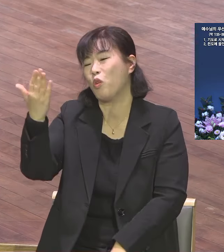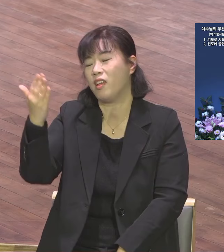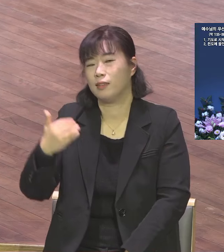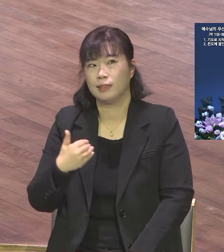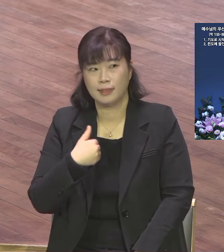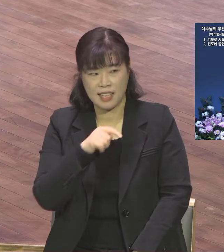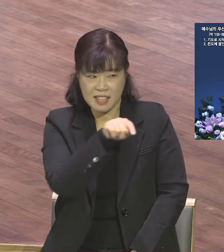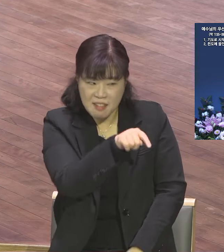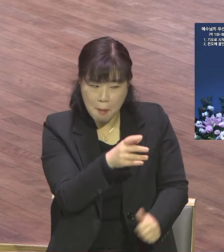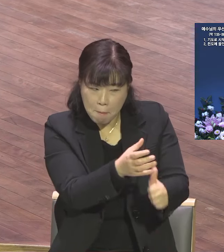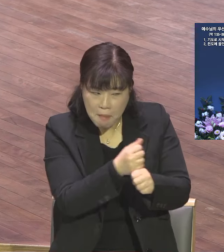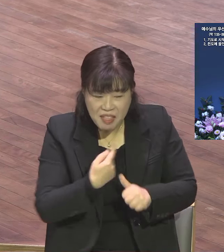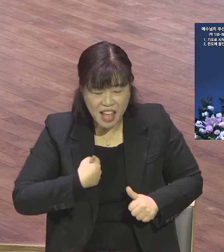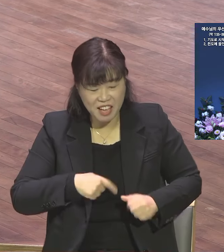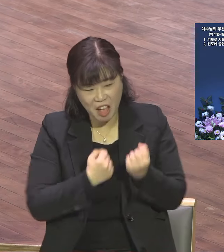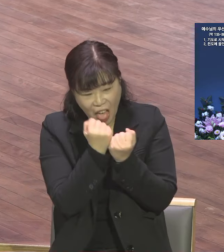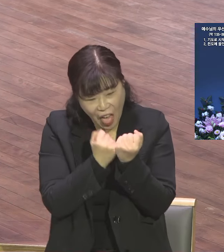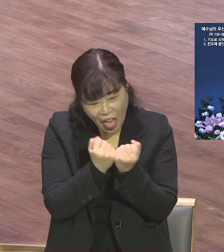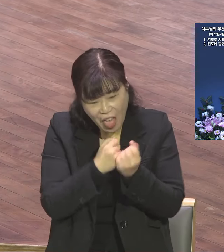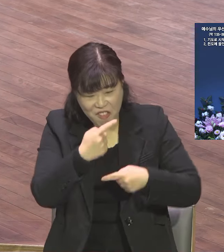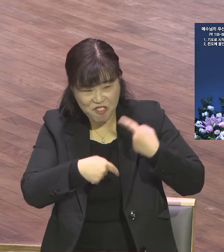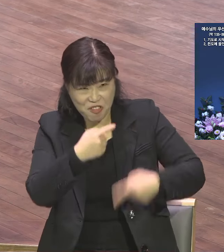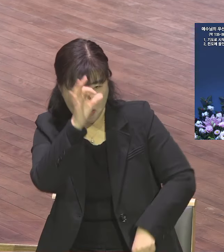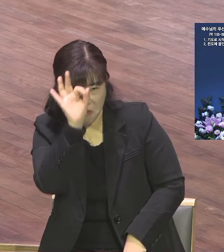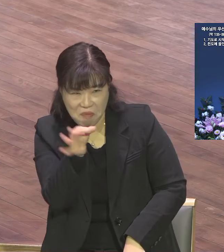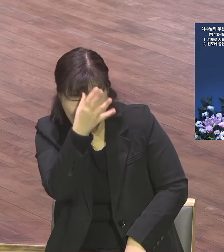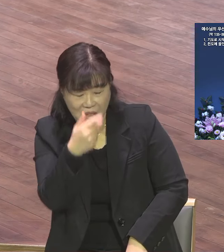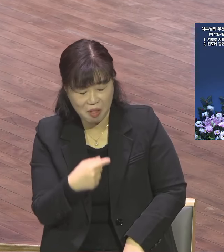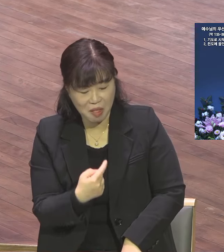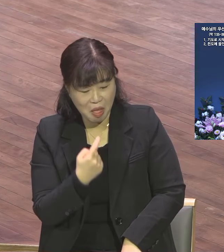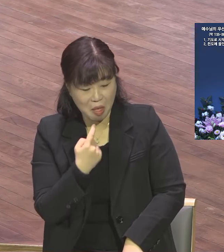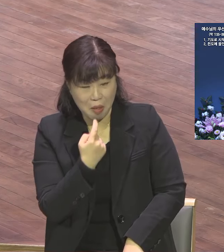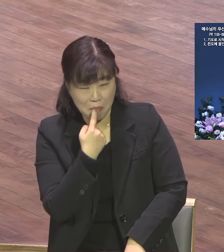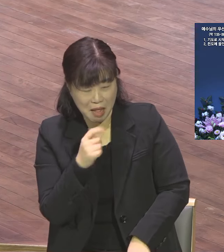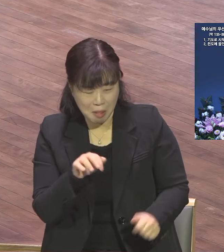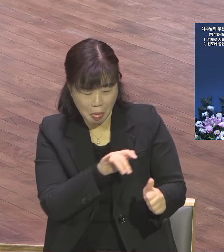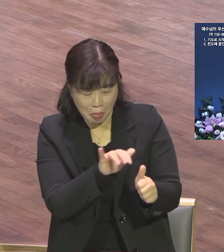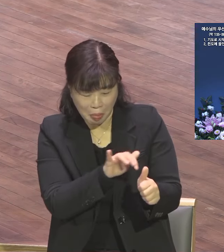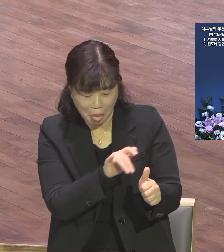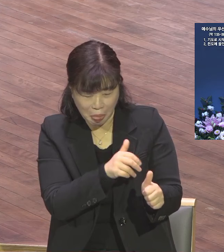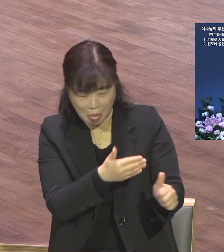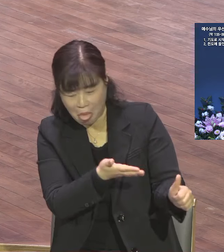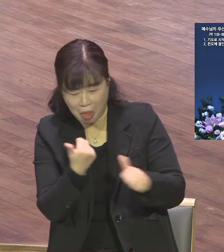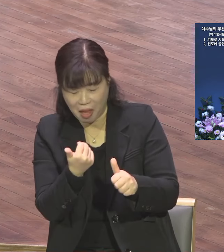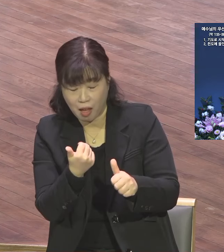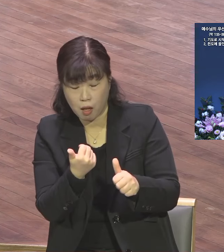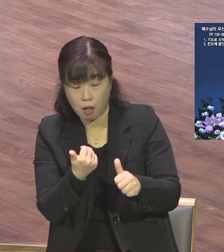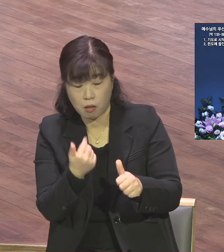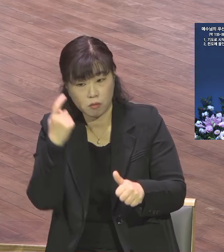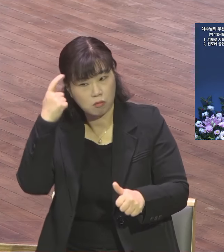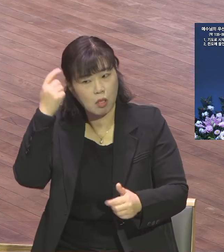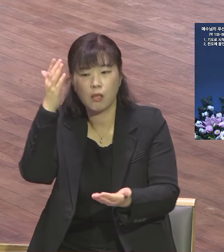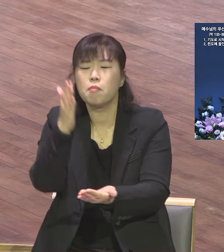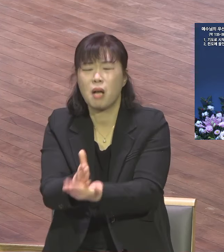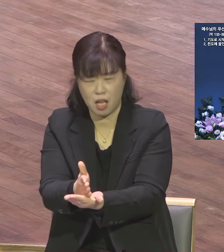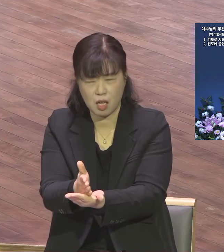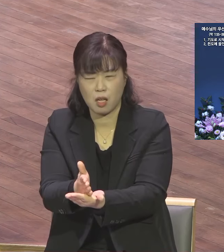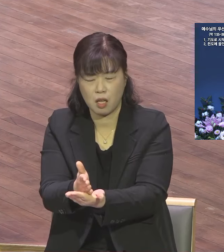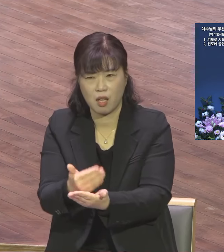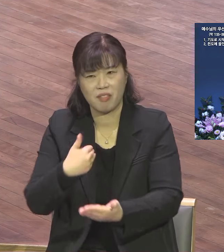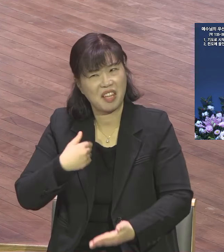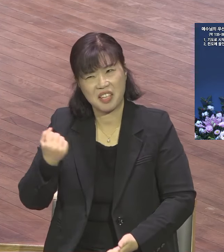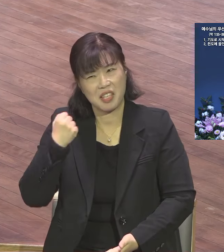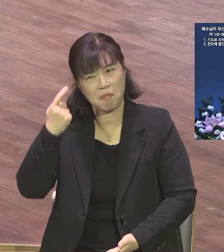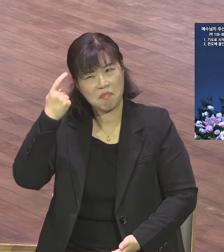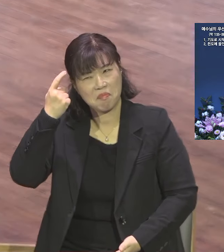마세요. 그냥 말하세요. 받은 은혜를 그냥 말하시라니까. 결과 신경 쓰지 마세요. 내 힘과 내